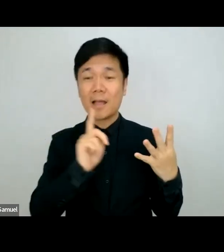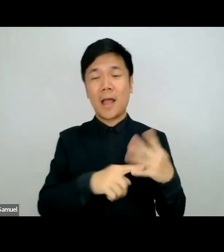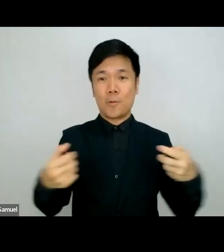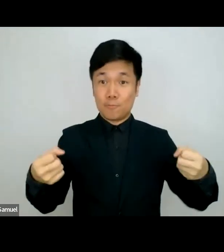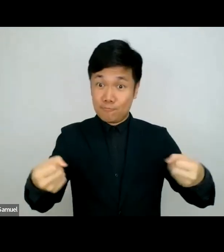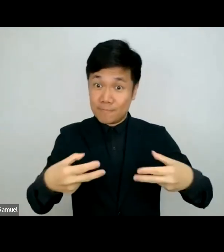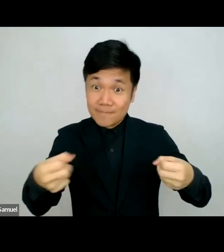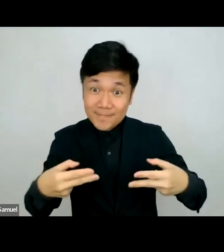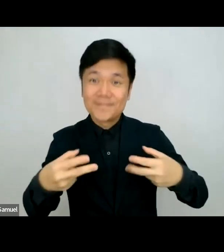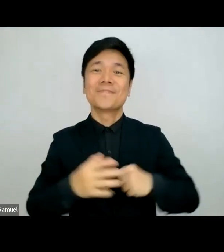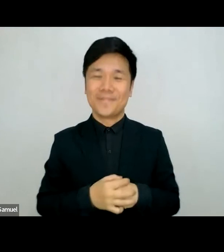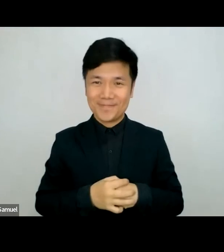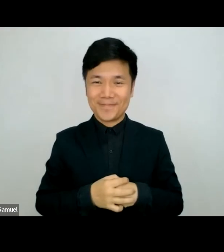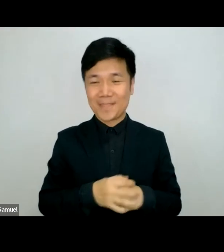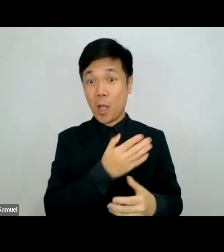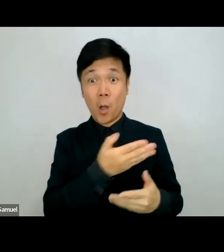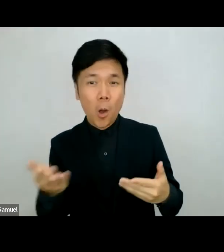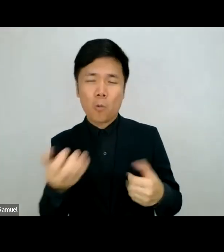remercier les interprètes